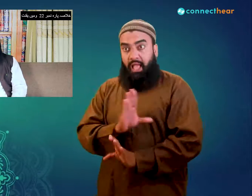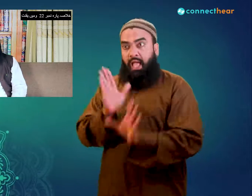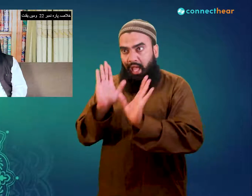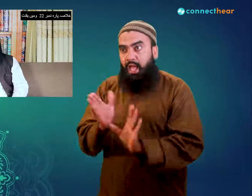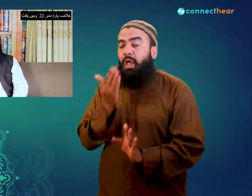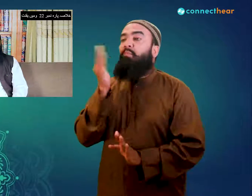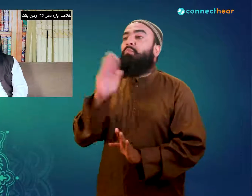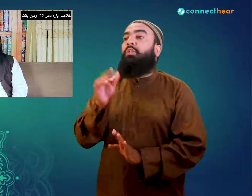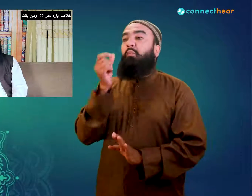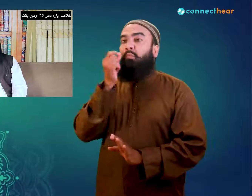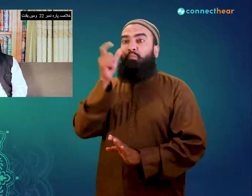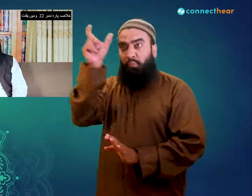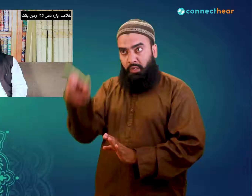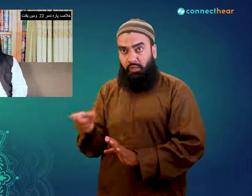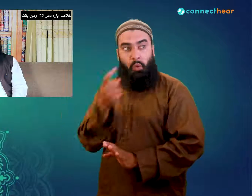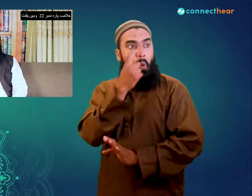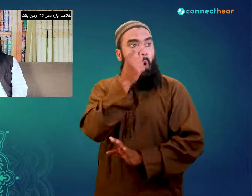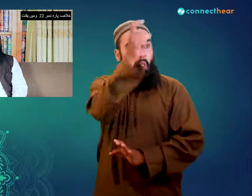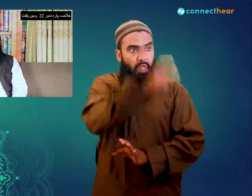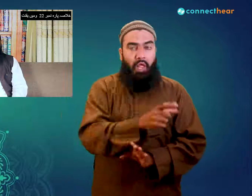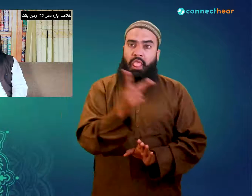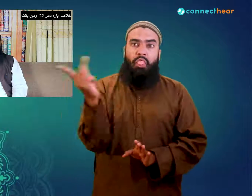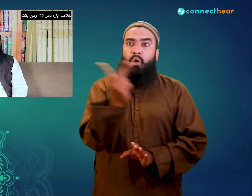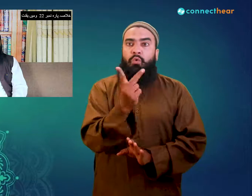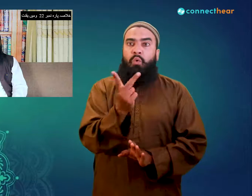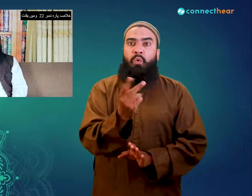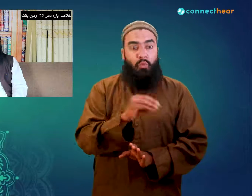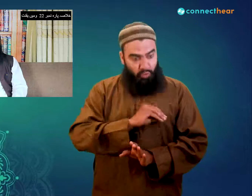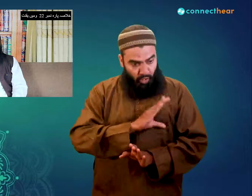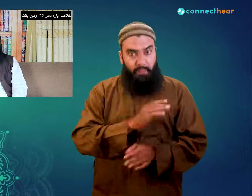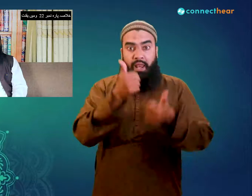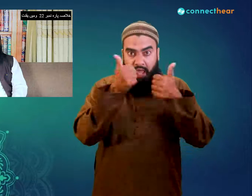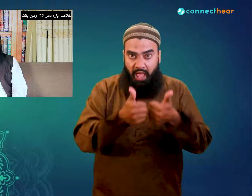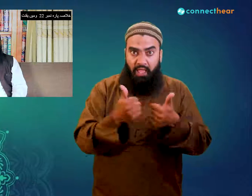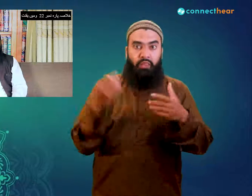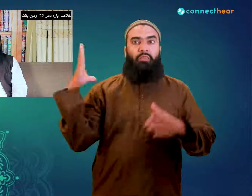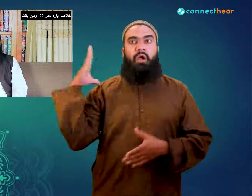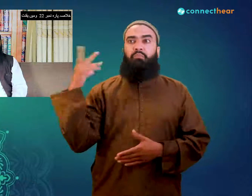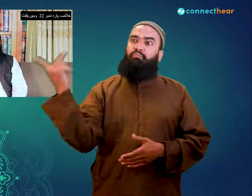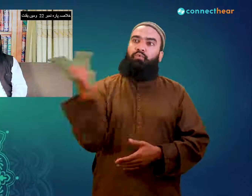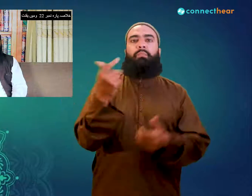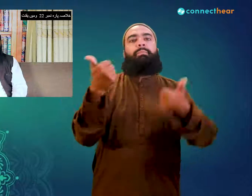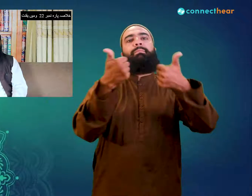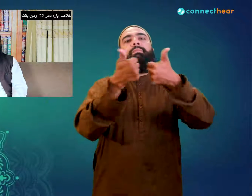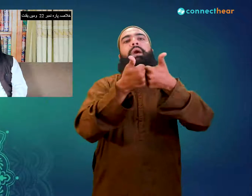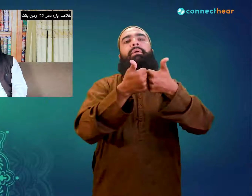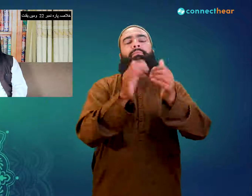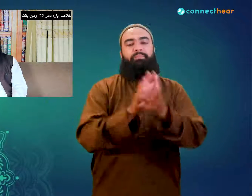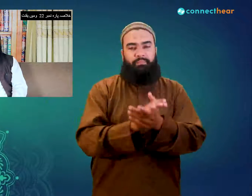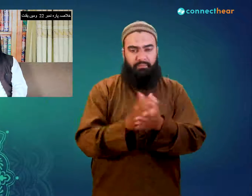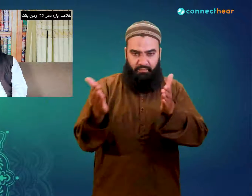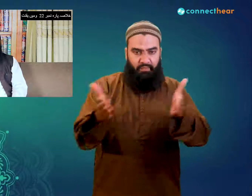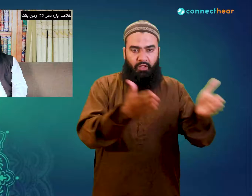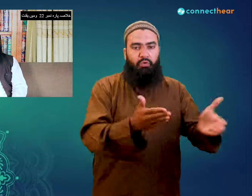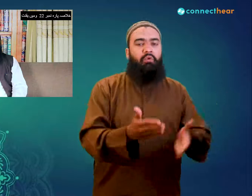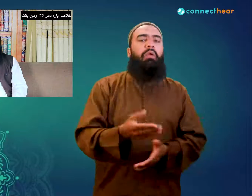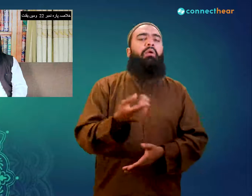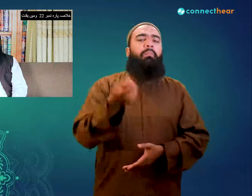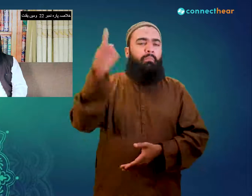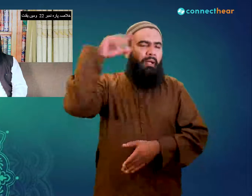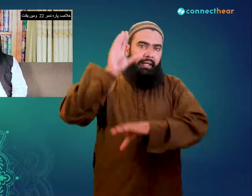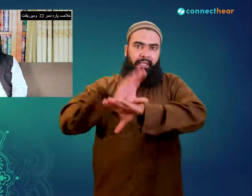عورت دونوں کا ذکر کر دیا گیا۔ اور روایت میں یوں آتا ہے کہ آپ صلی اللہ علیہ وسلم کے پاس خواتین آئیں اور